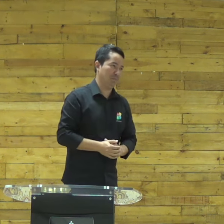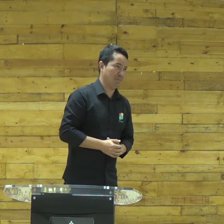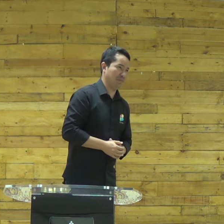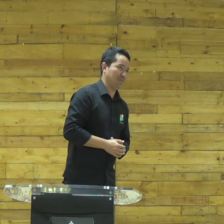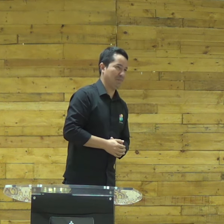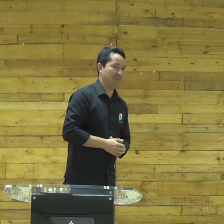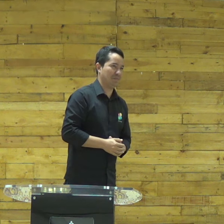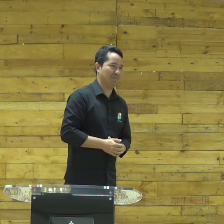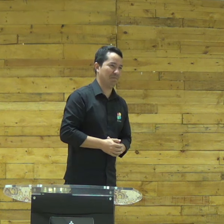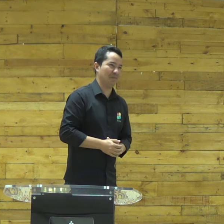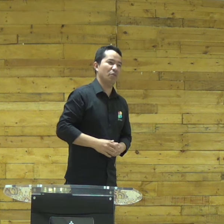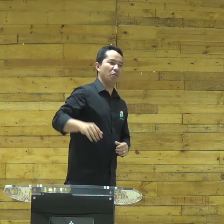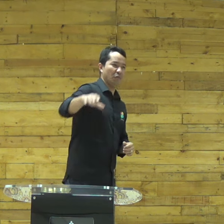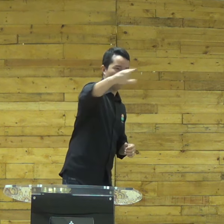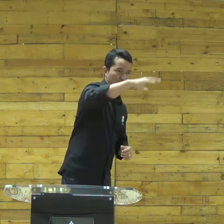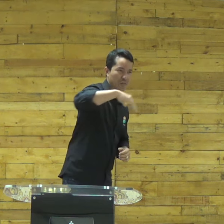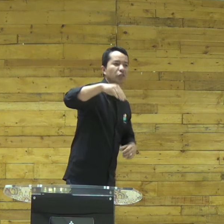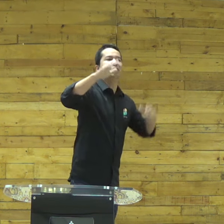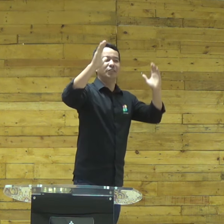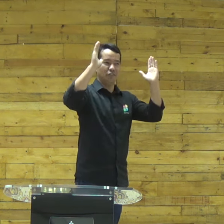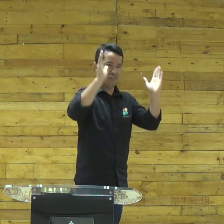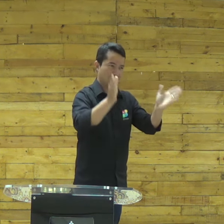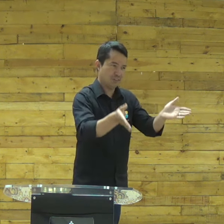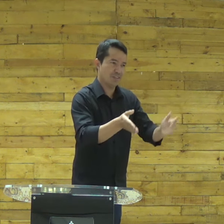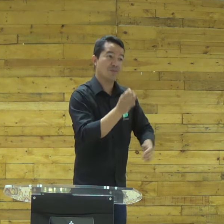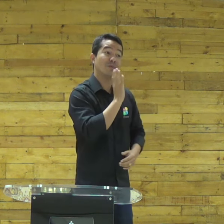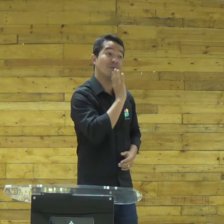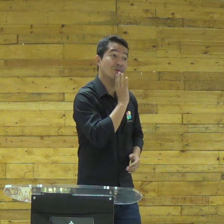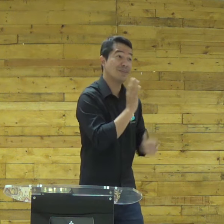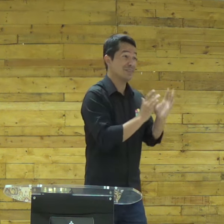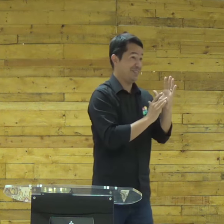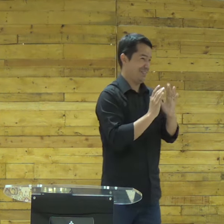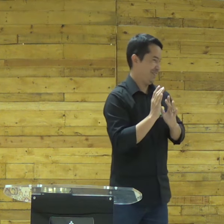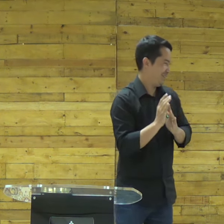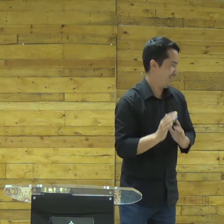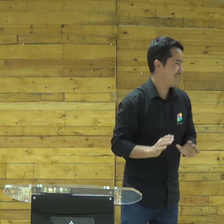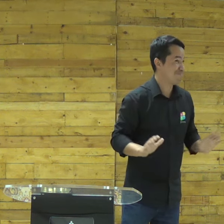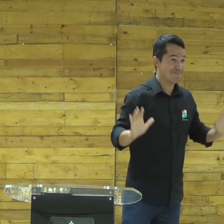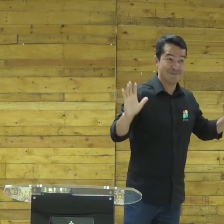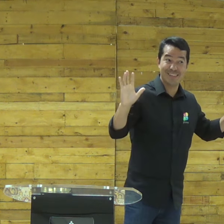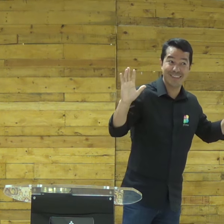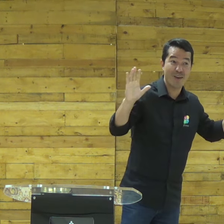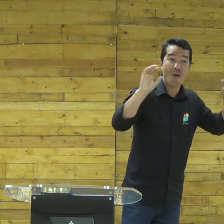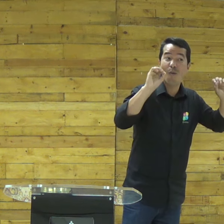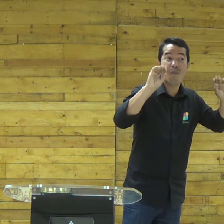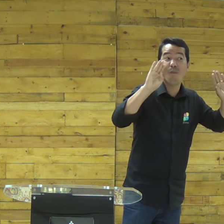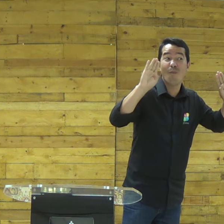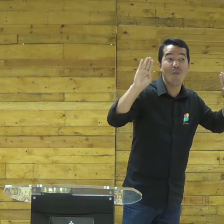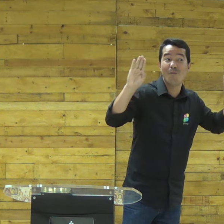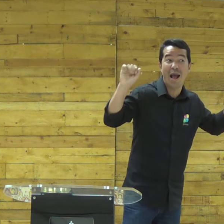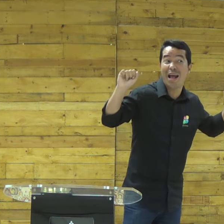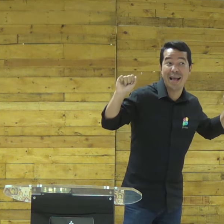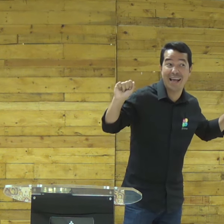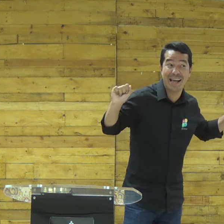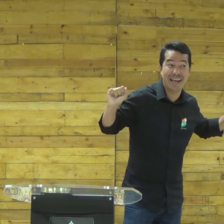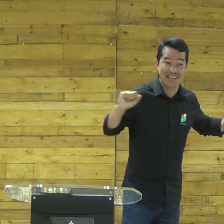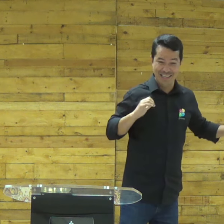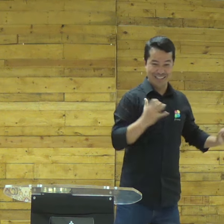então por exemplo você já conhece Jesus Ok tudo